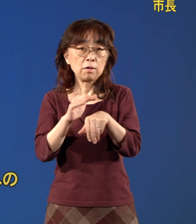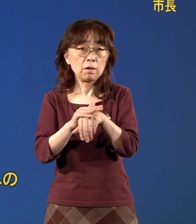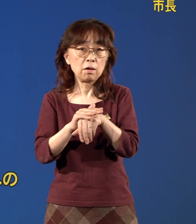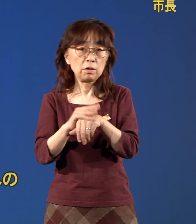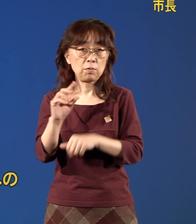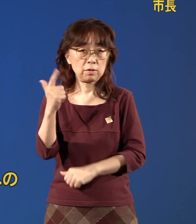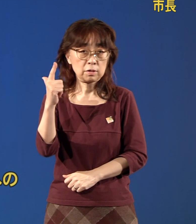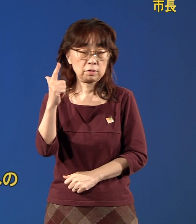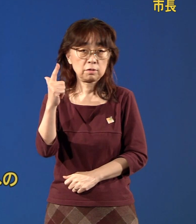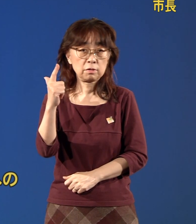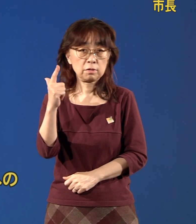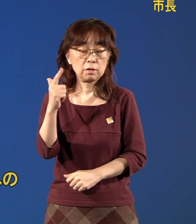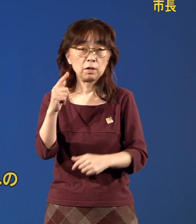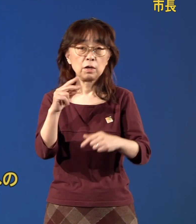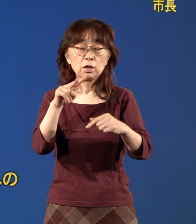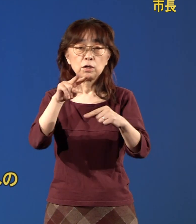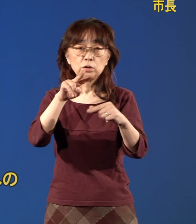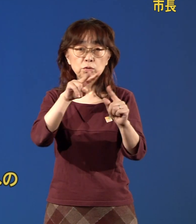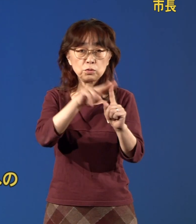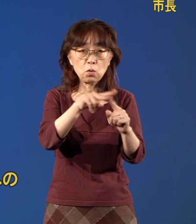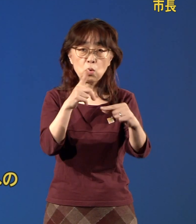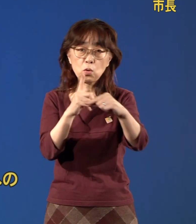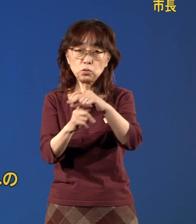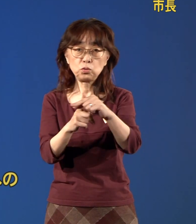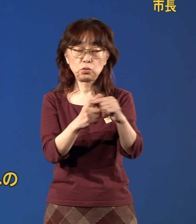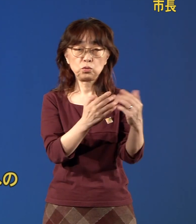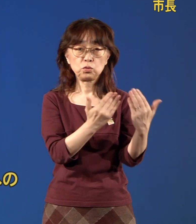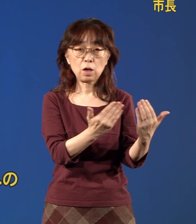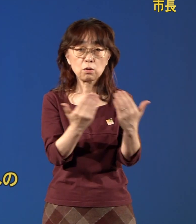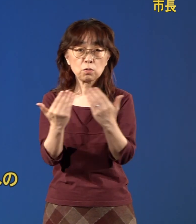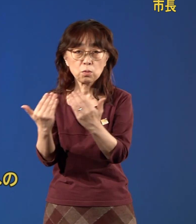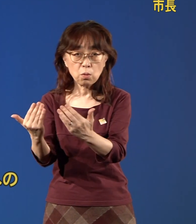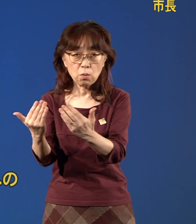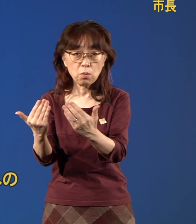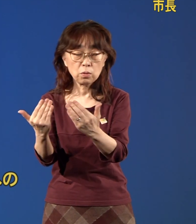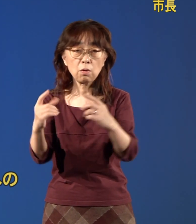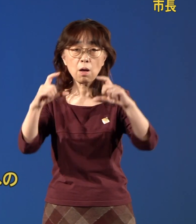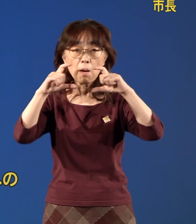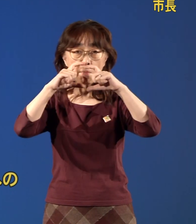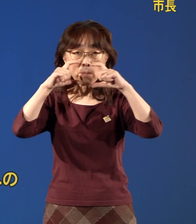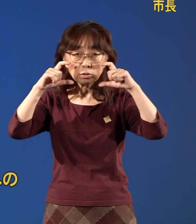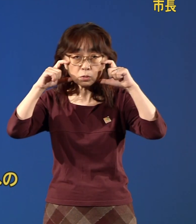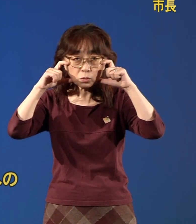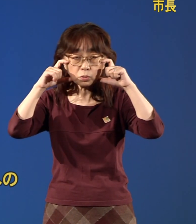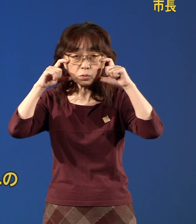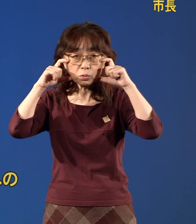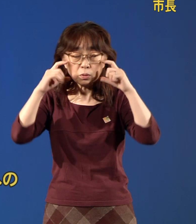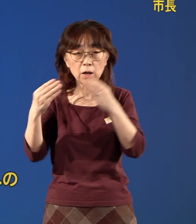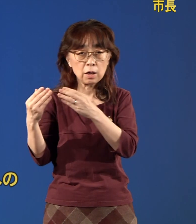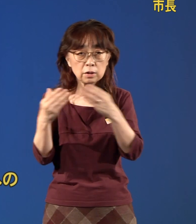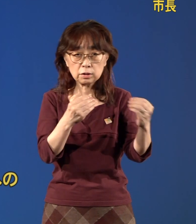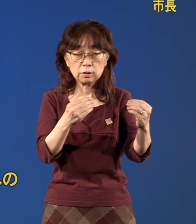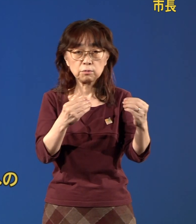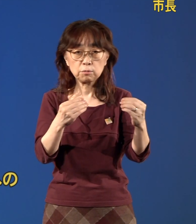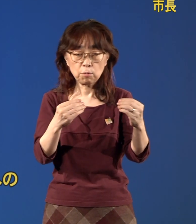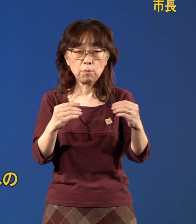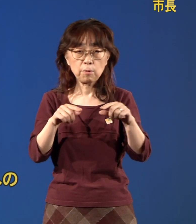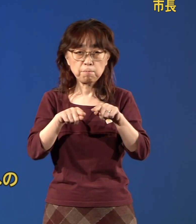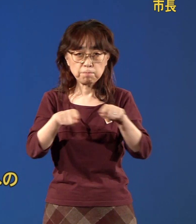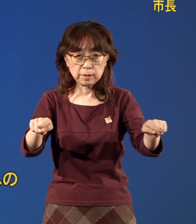に小学校中学校ではですね、マスクの着用っていうのを徹底してます。給食を食べるとき